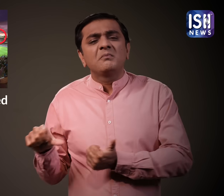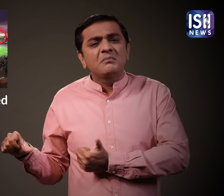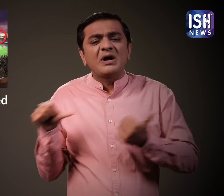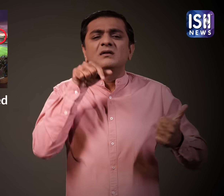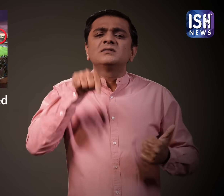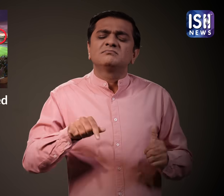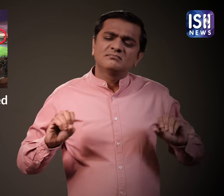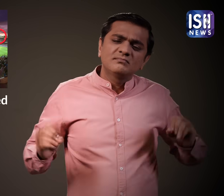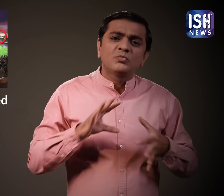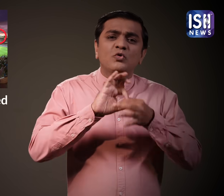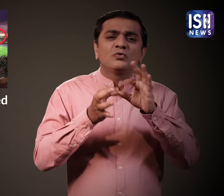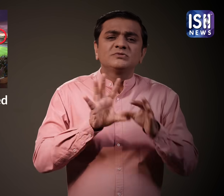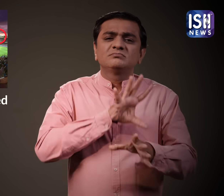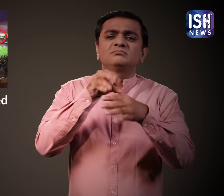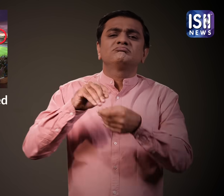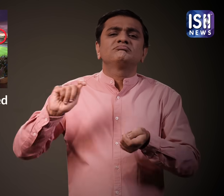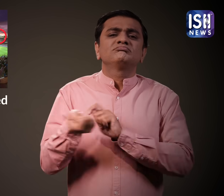मैं चाहते हूँ कि क्रिकेट दोबारा शुरू किया जाए